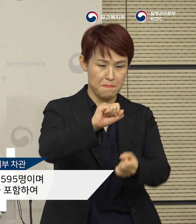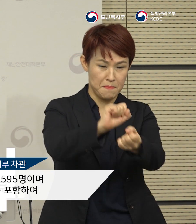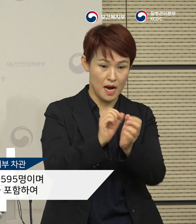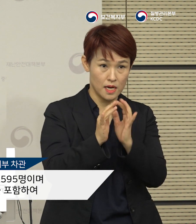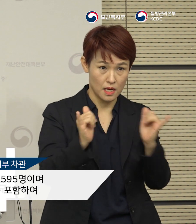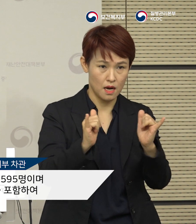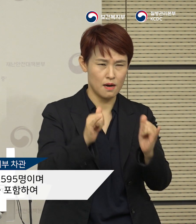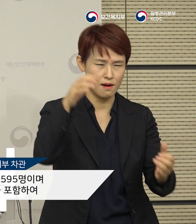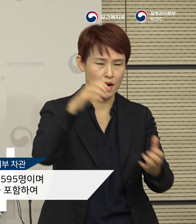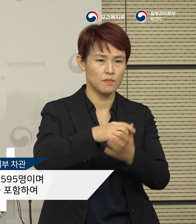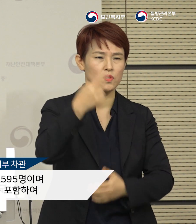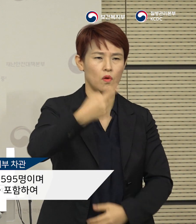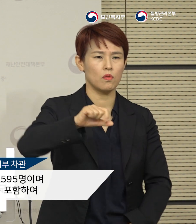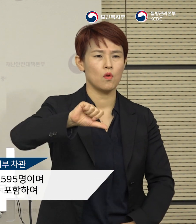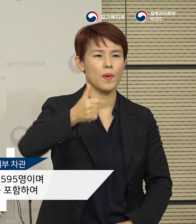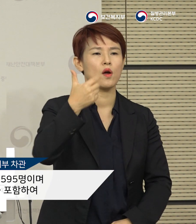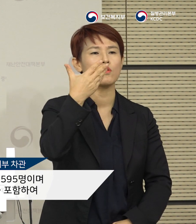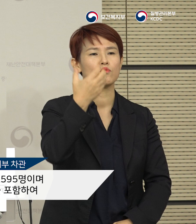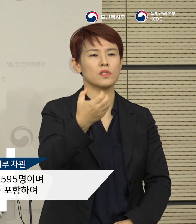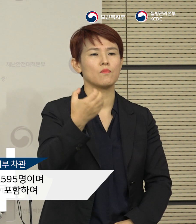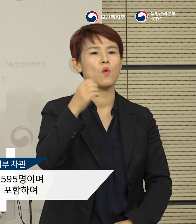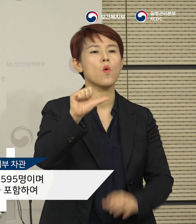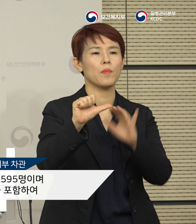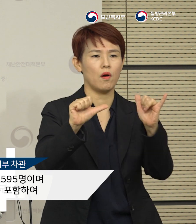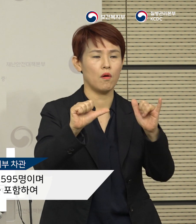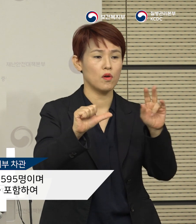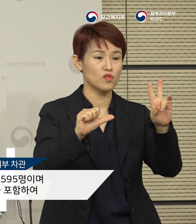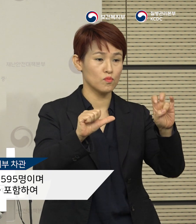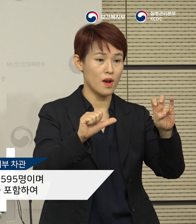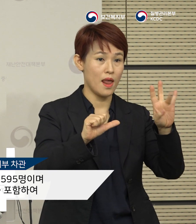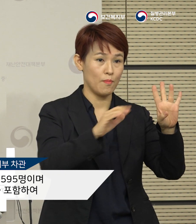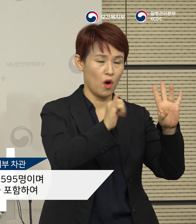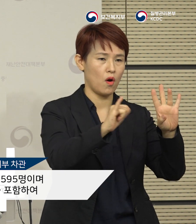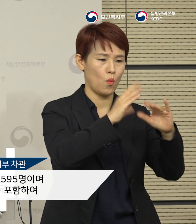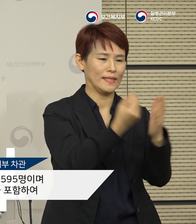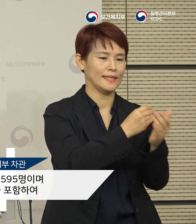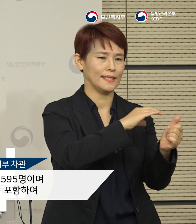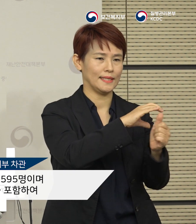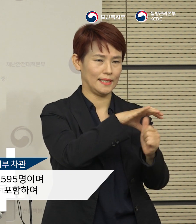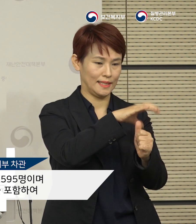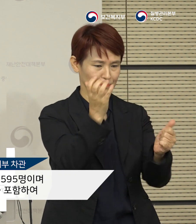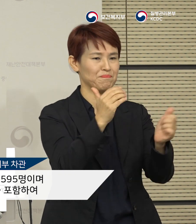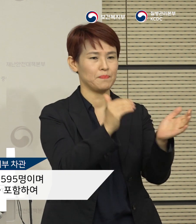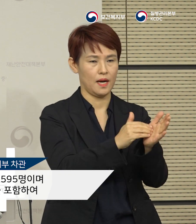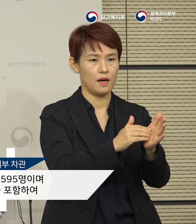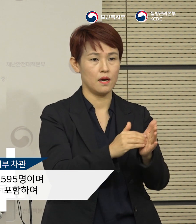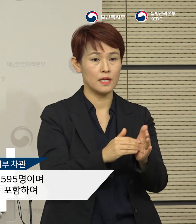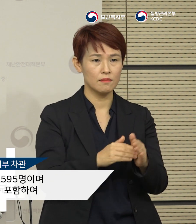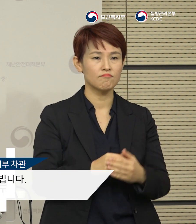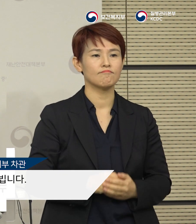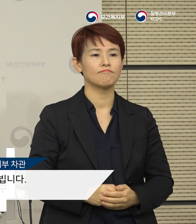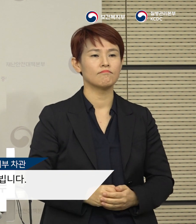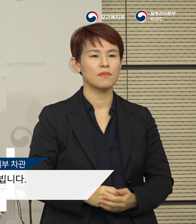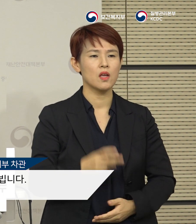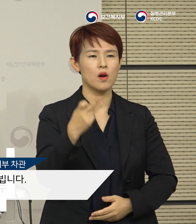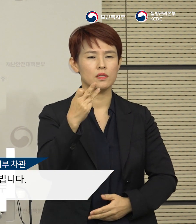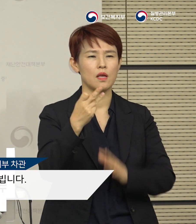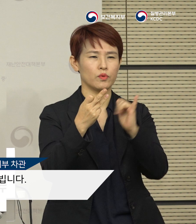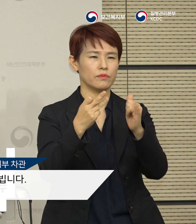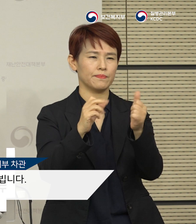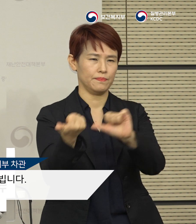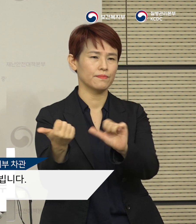감염자는 1,595명이며 24명이 완치되어 퇴원하셨고 방금 추가된 한 분을 포함하여